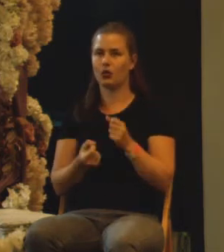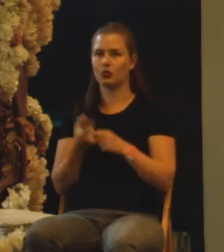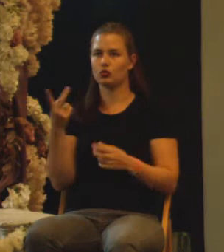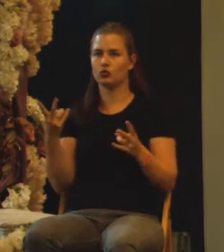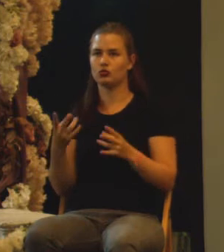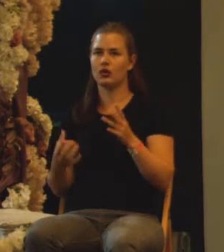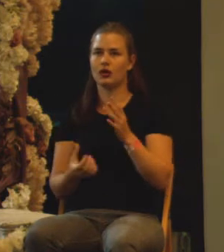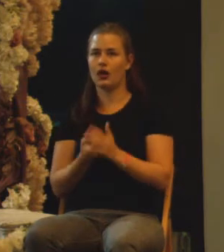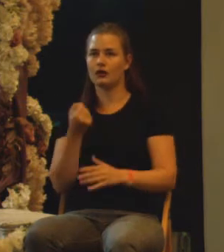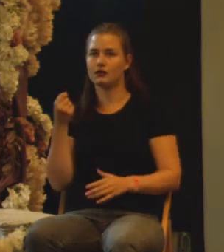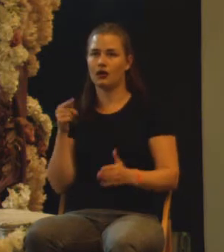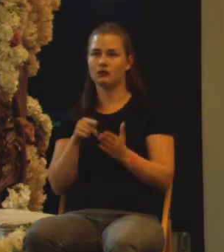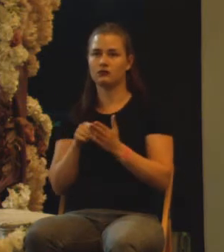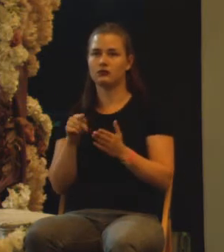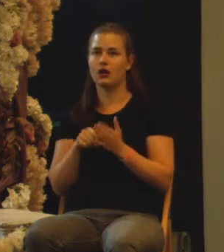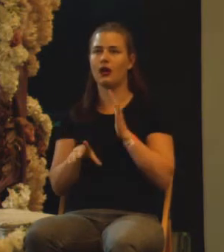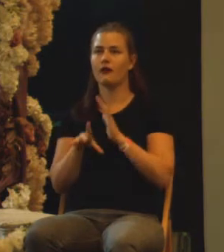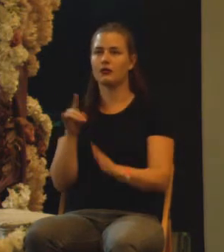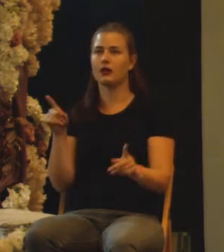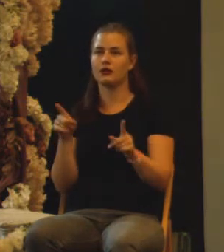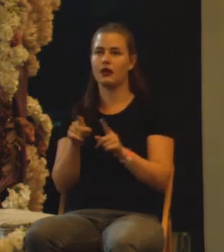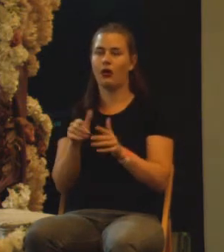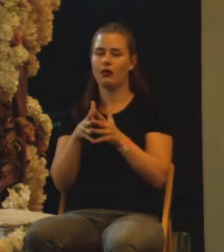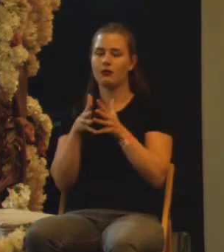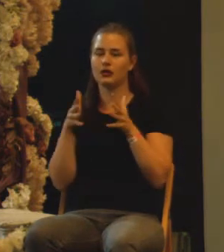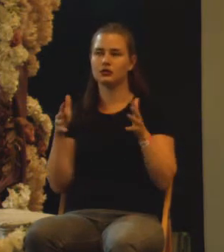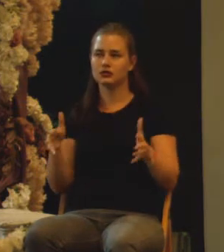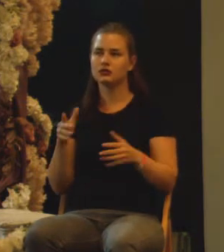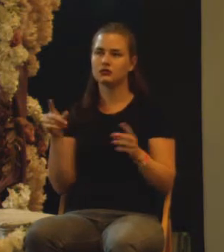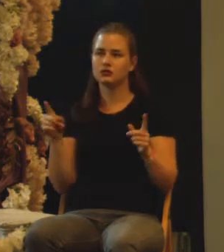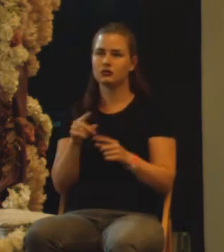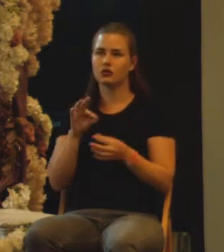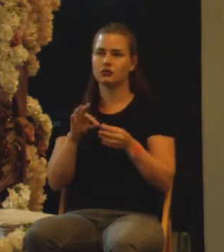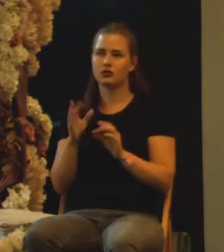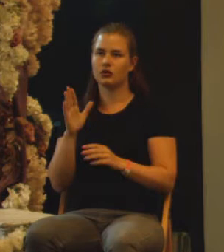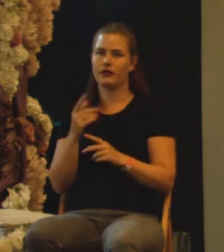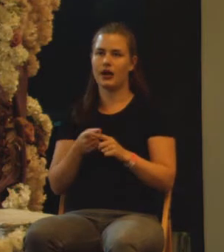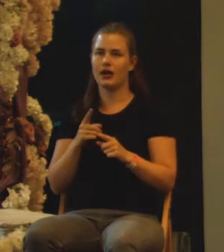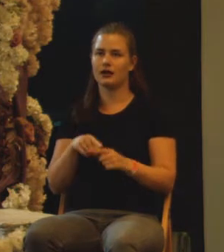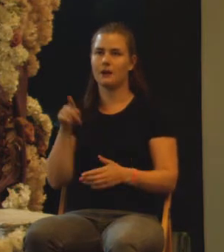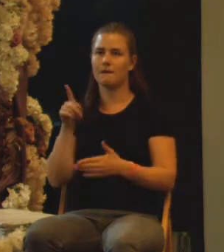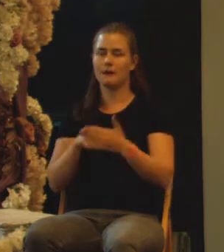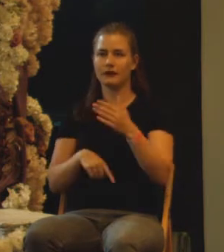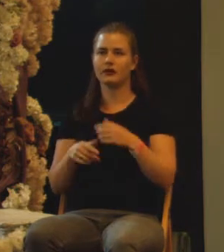надо достать. Да? То есть выбор настолько велик, что сложно в это поверить.